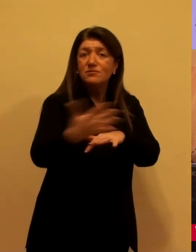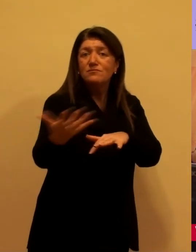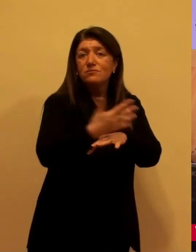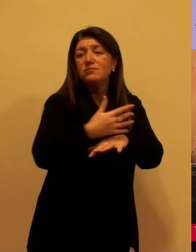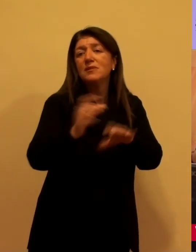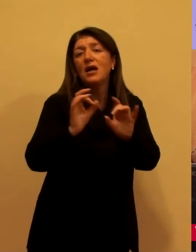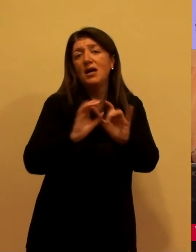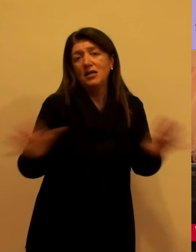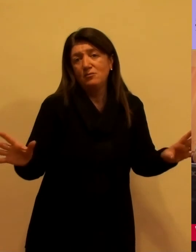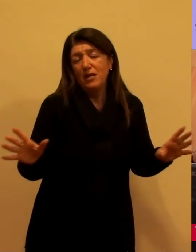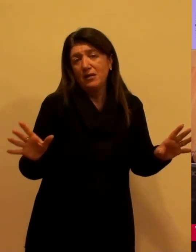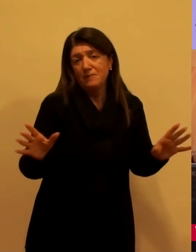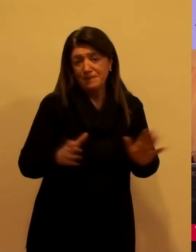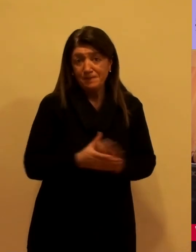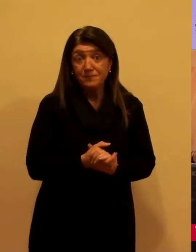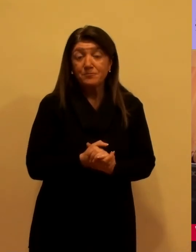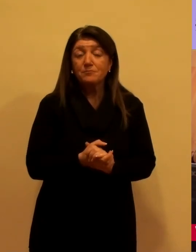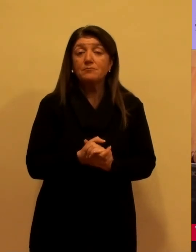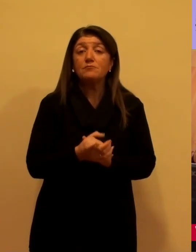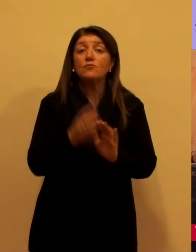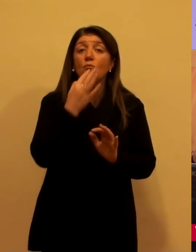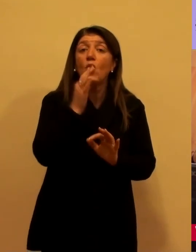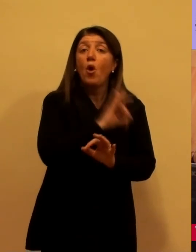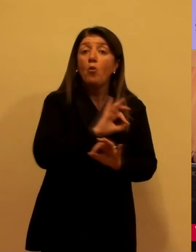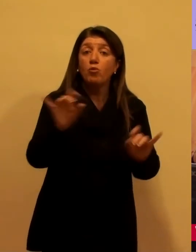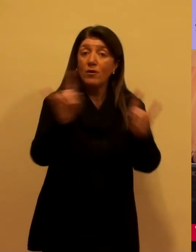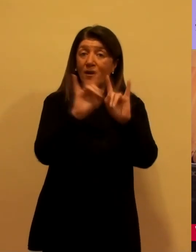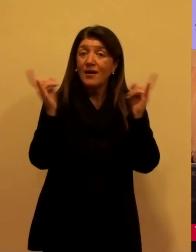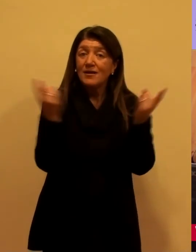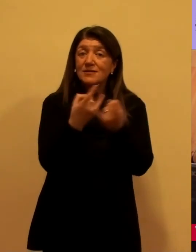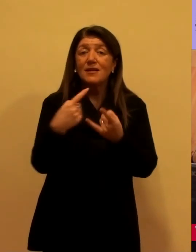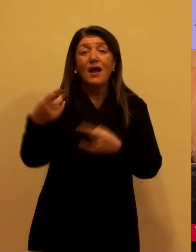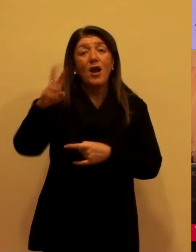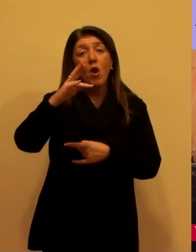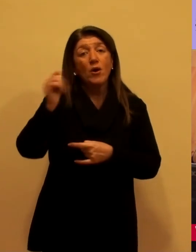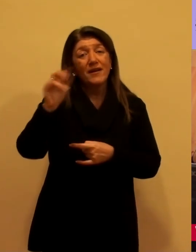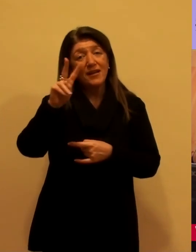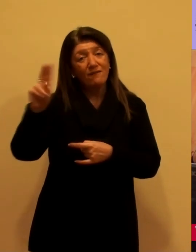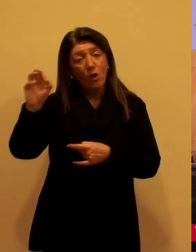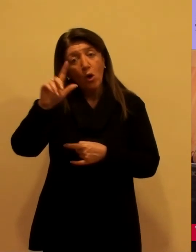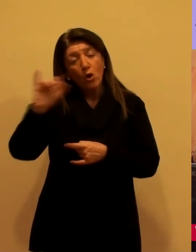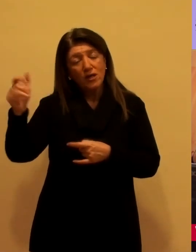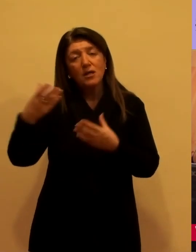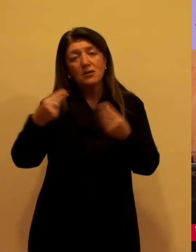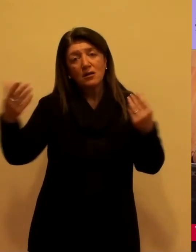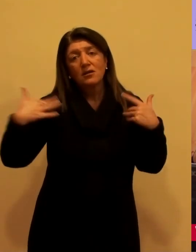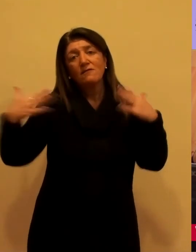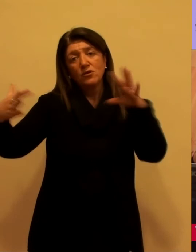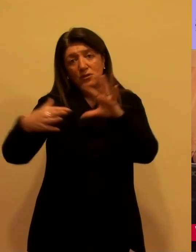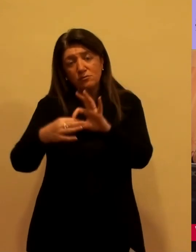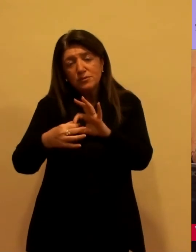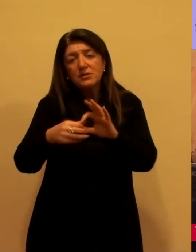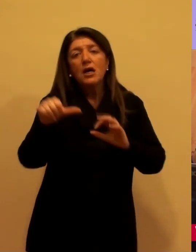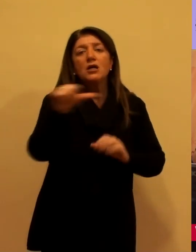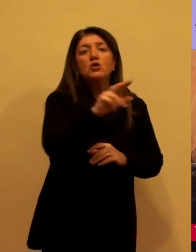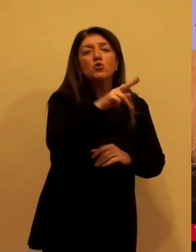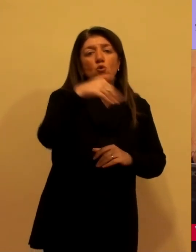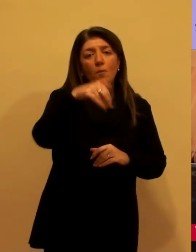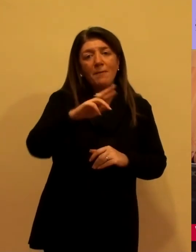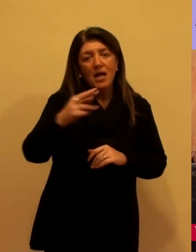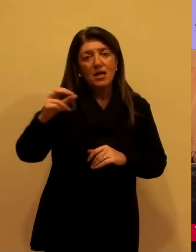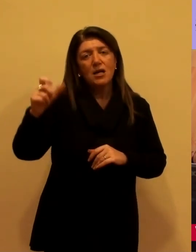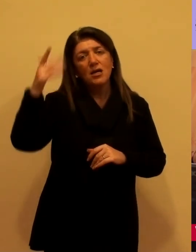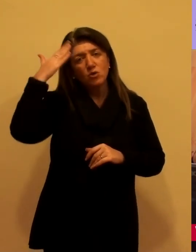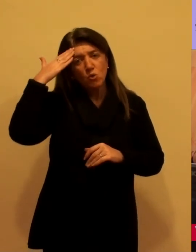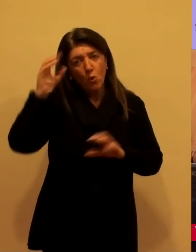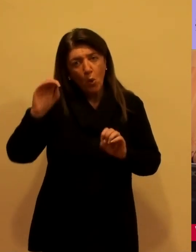certi casi. Oppure con il Castello di Rivoli, anche molte volte attraverso la Summer School, poi magari ce lo dice meglio